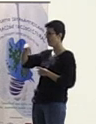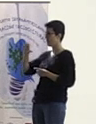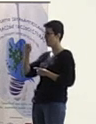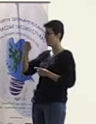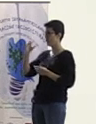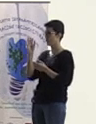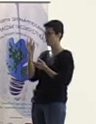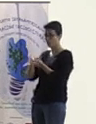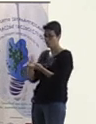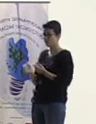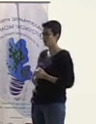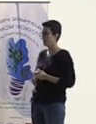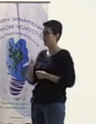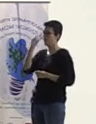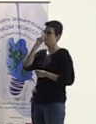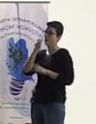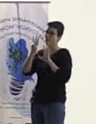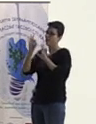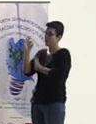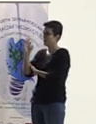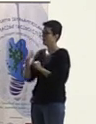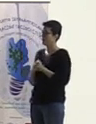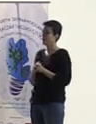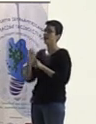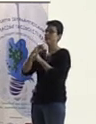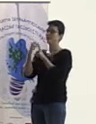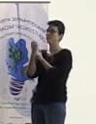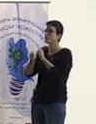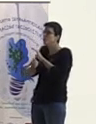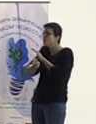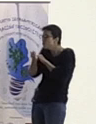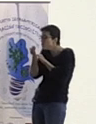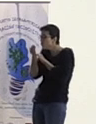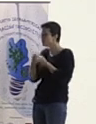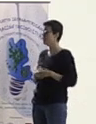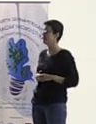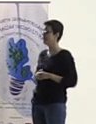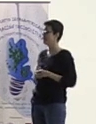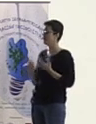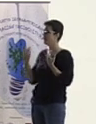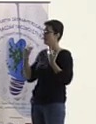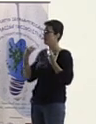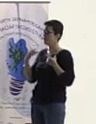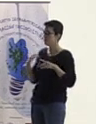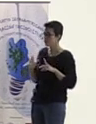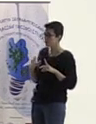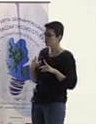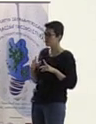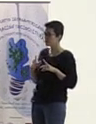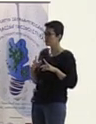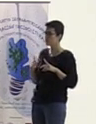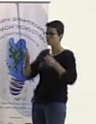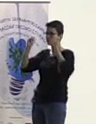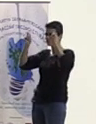duros años 80, entonces apareció ya la animación sociocultural. Entonces, uno de los carteles que poníamos en la